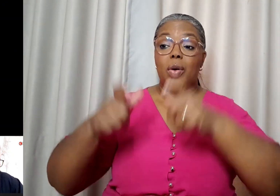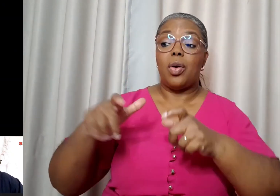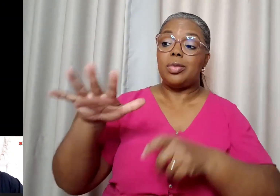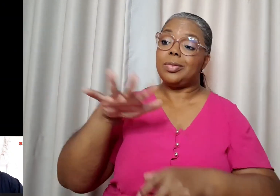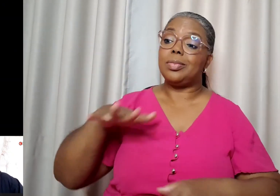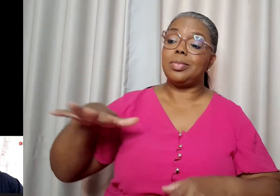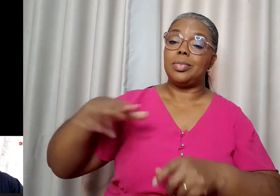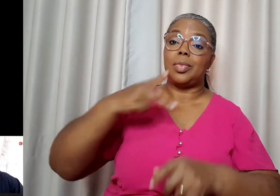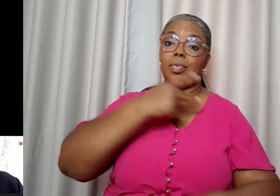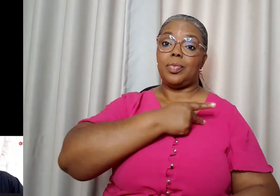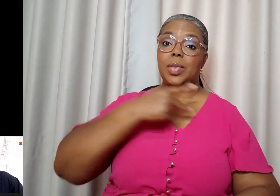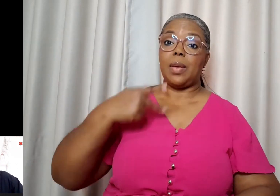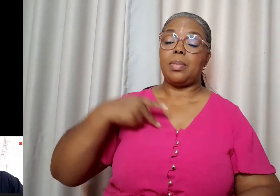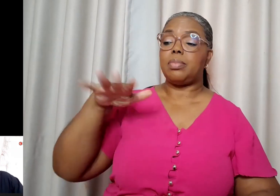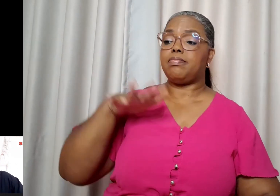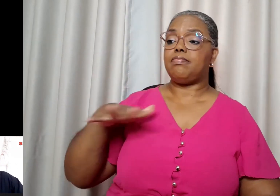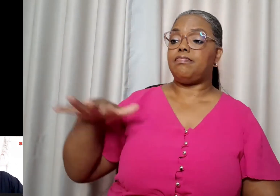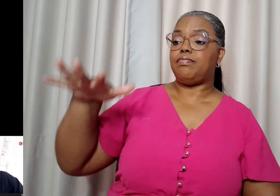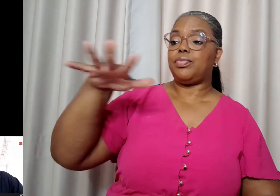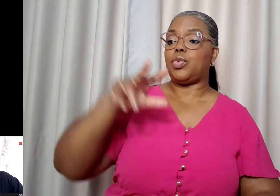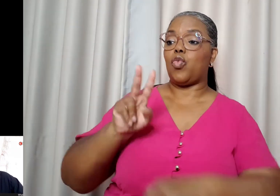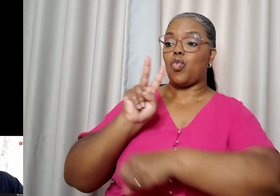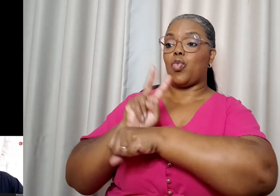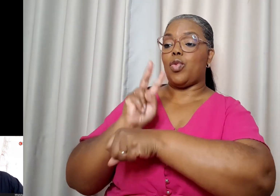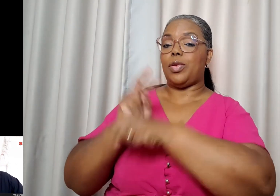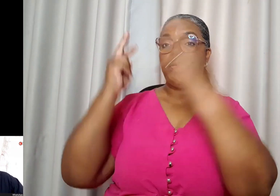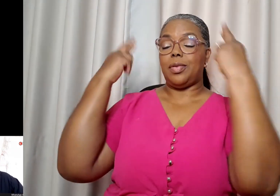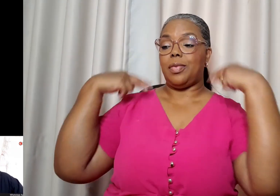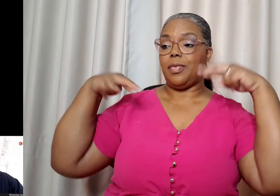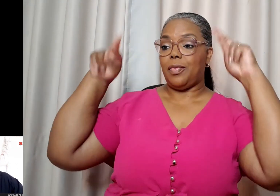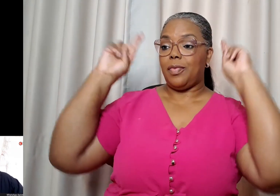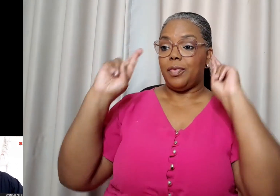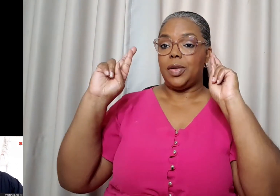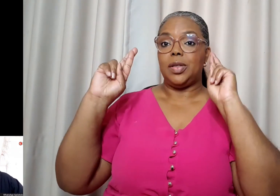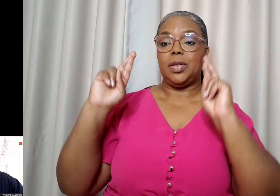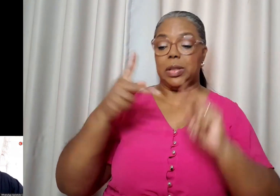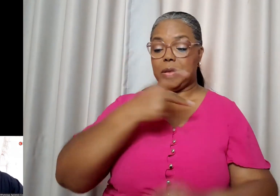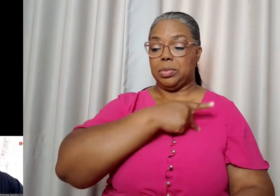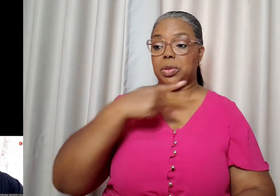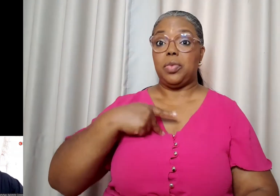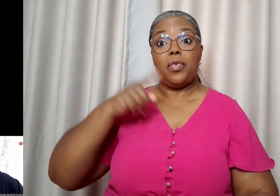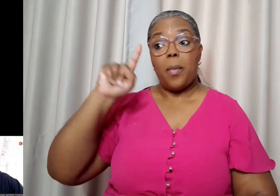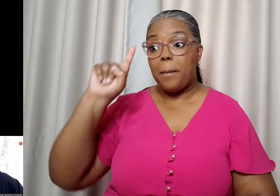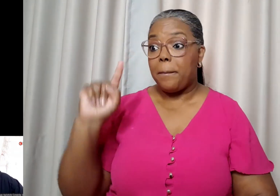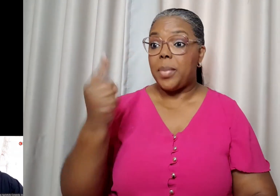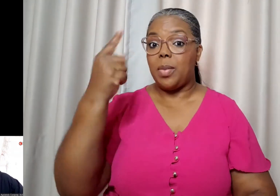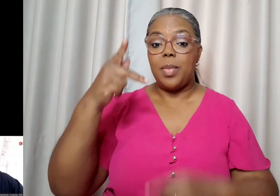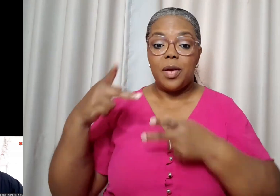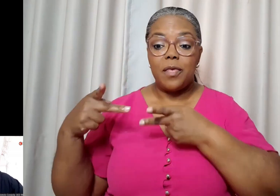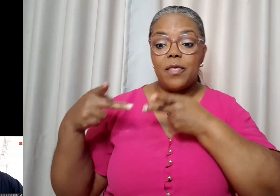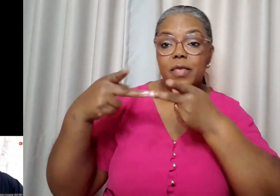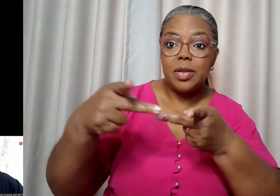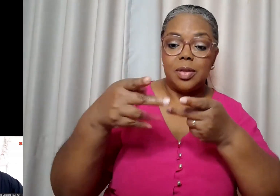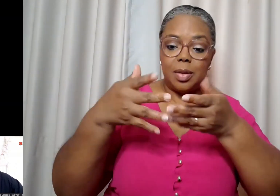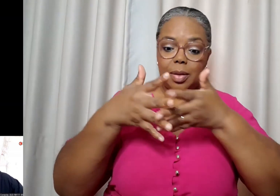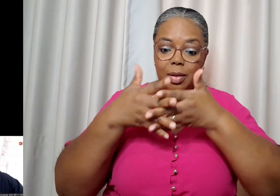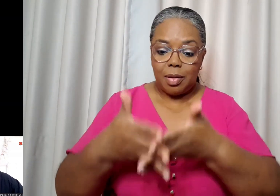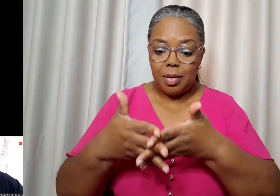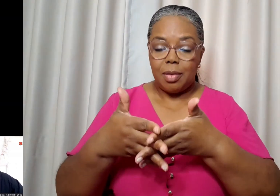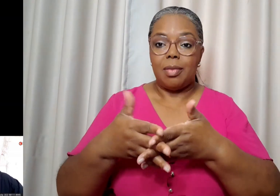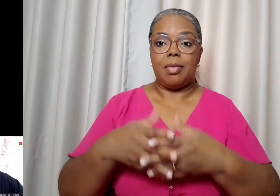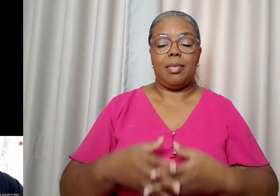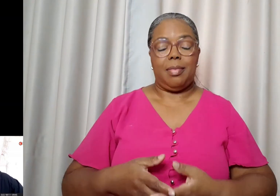Ali, ó, os pastores foram os primeiros a visitá-lo. Está em Lucas 2, 15 a 20.